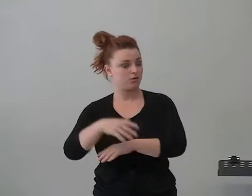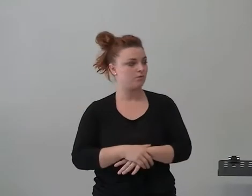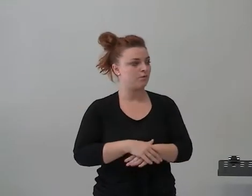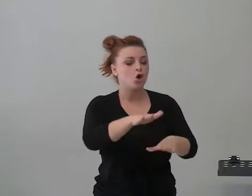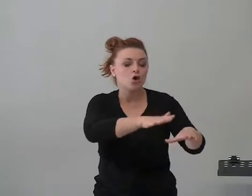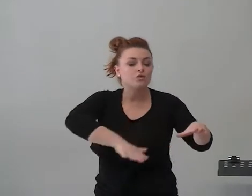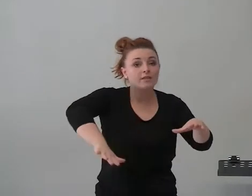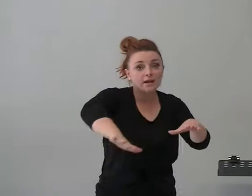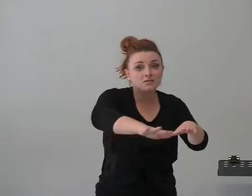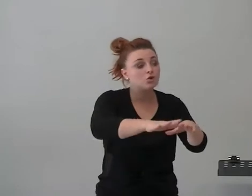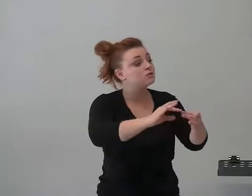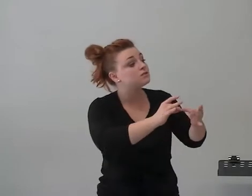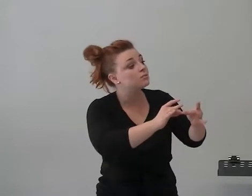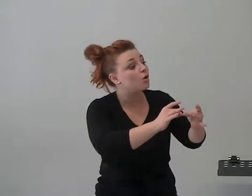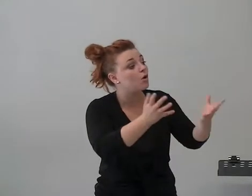chiave,